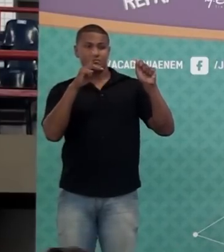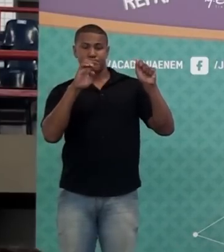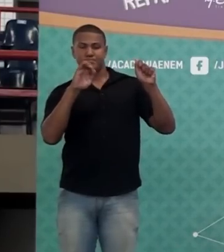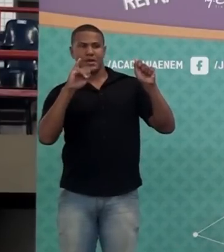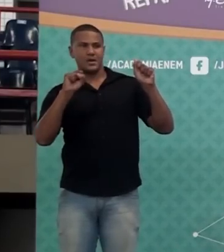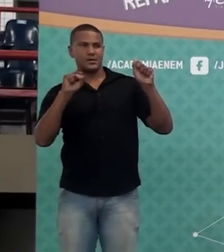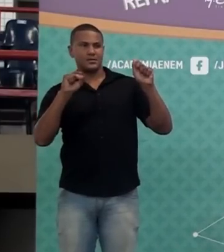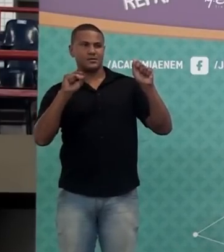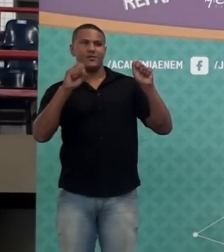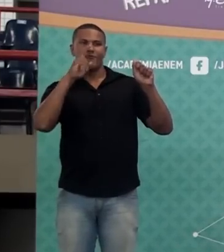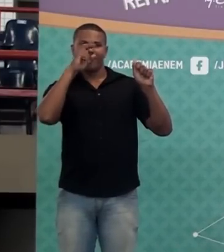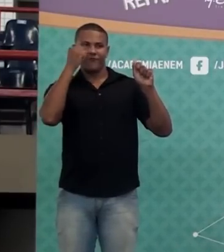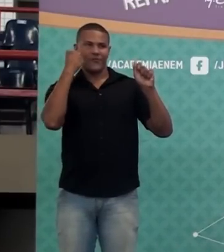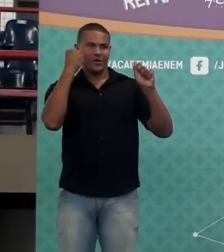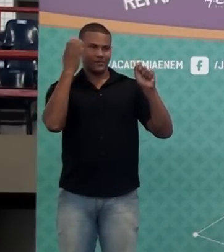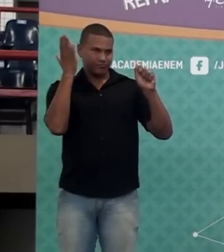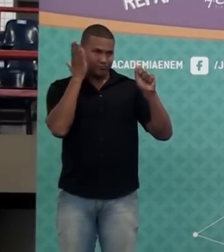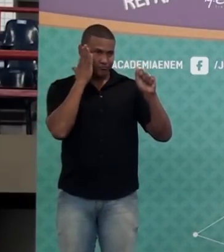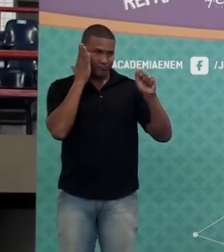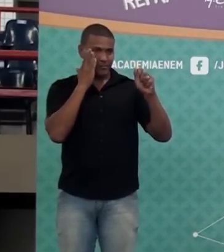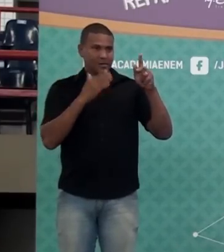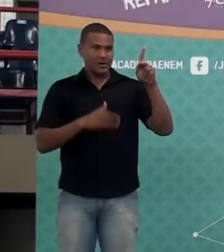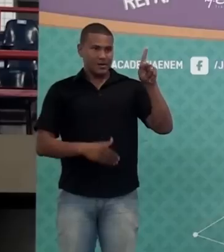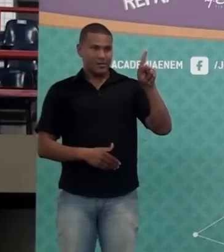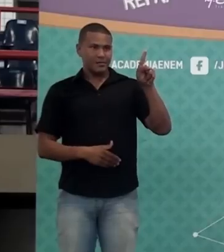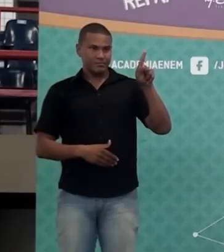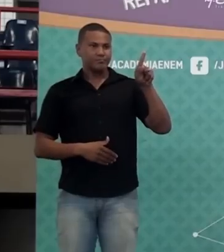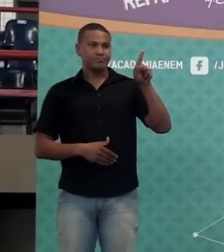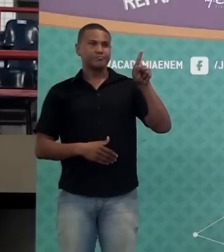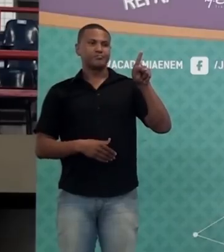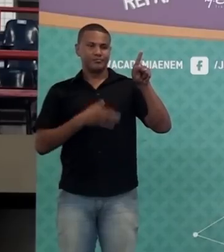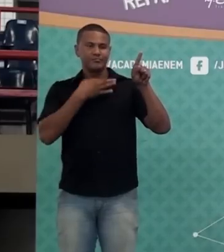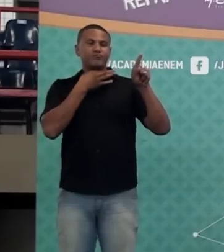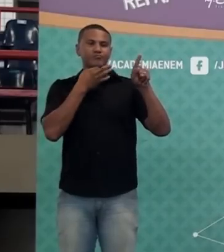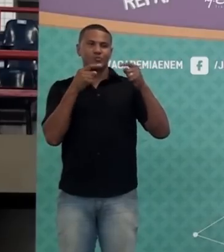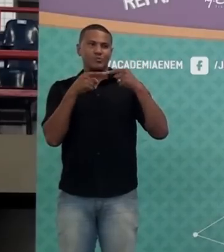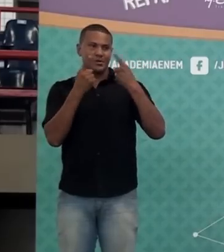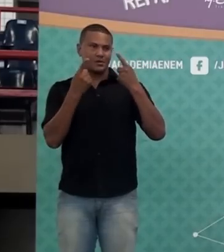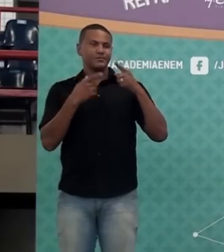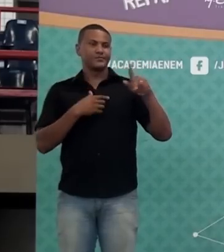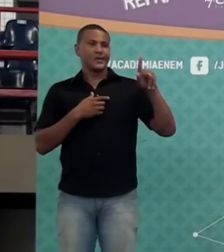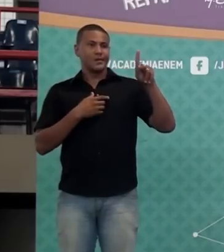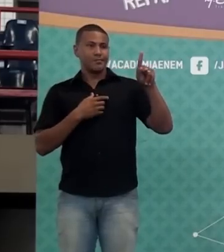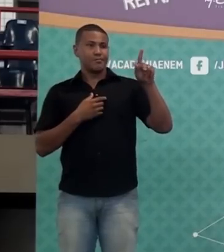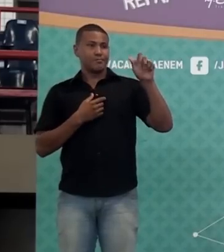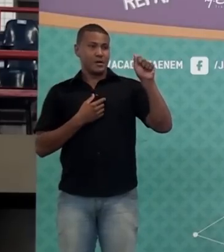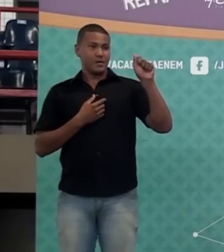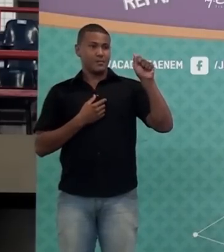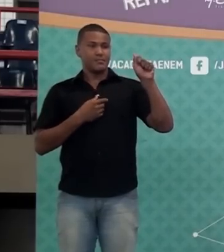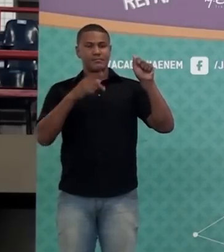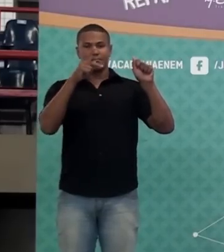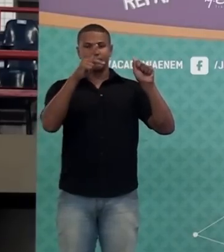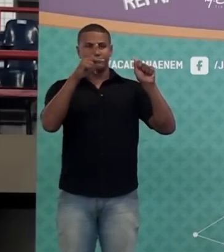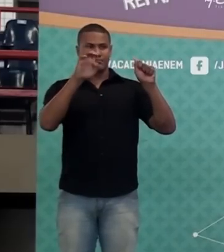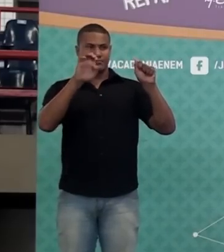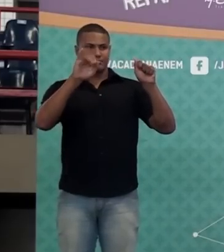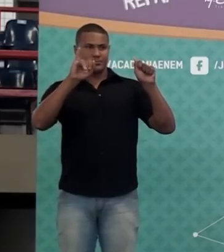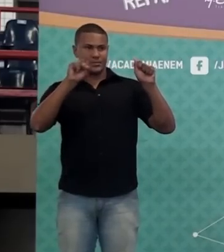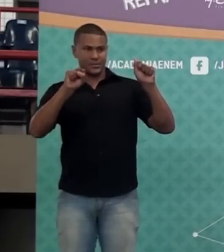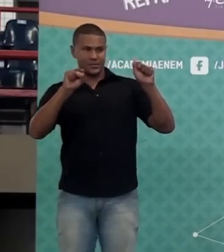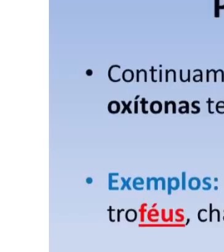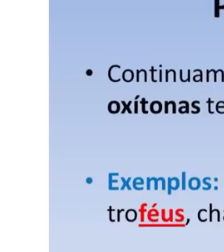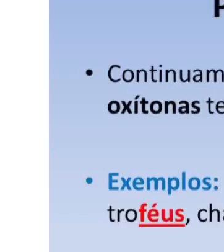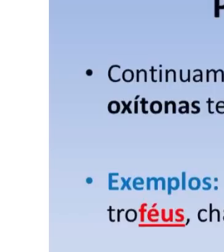plural, el, els, oi e ois, elas serão acentuadas.